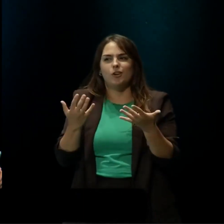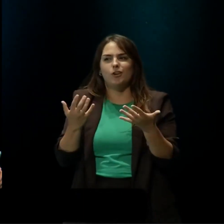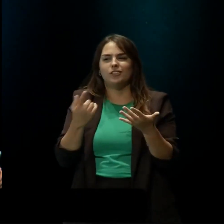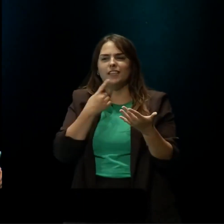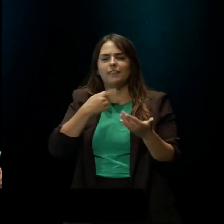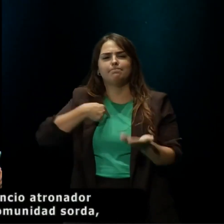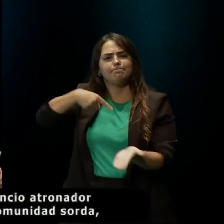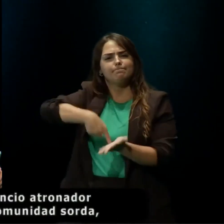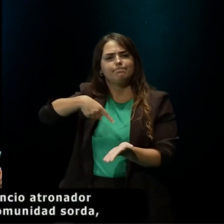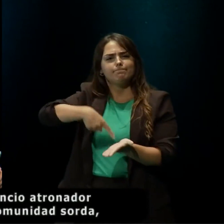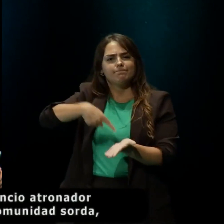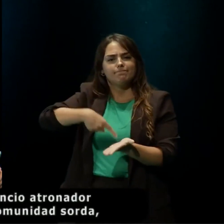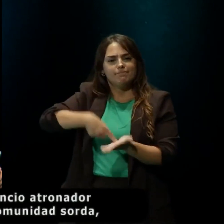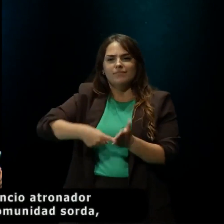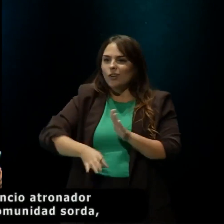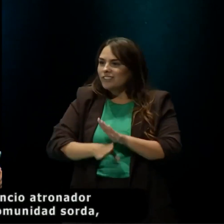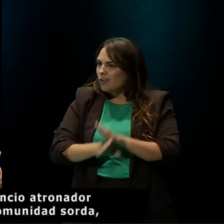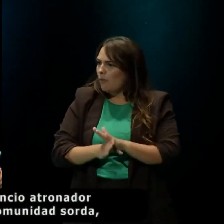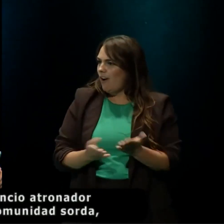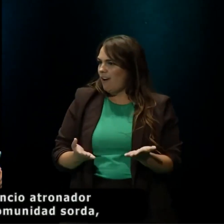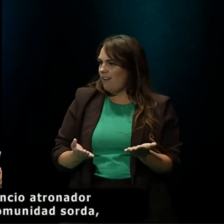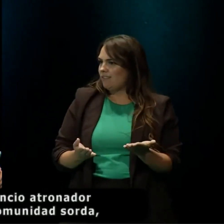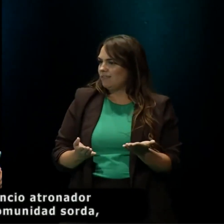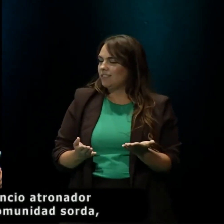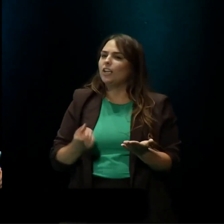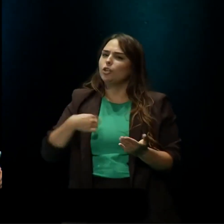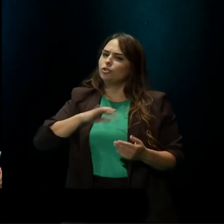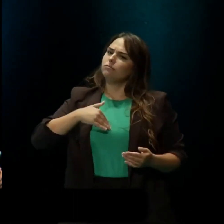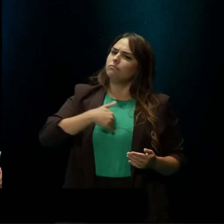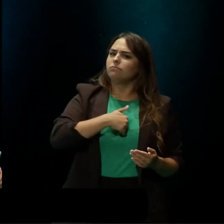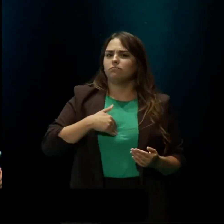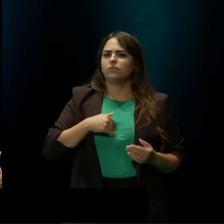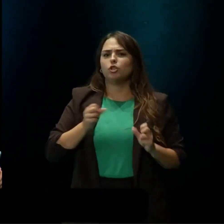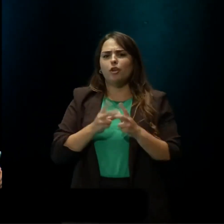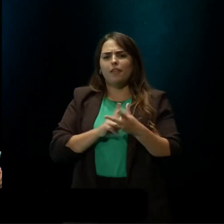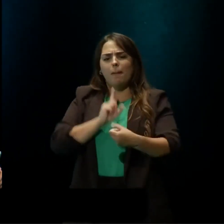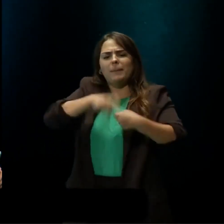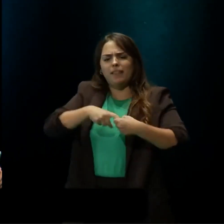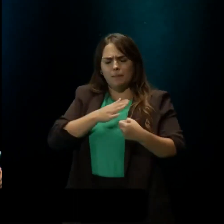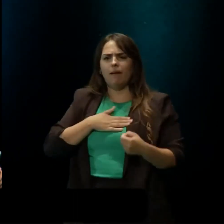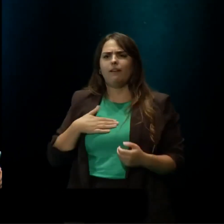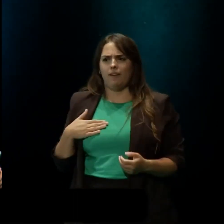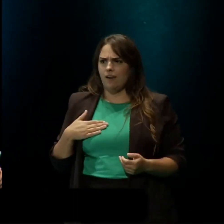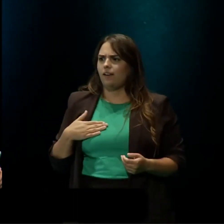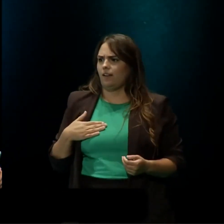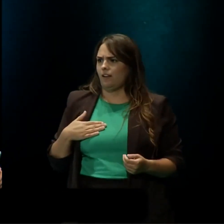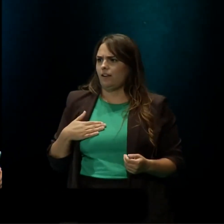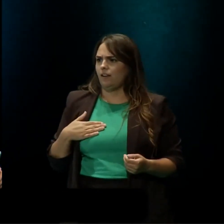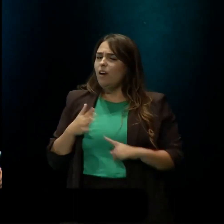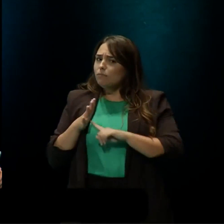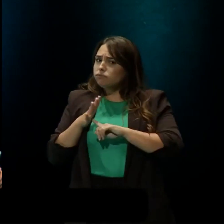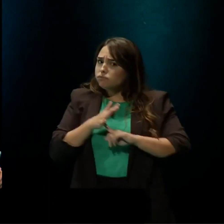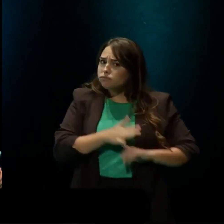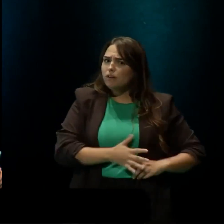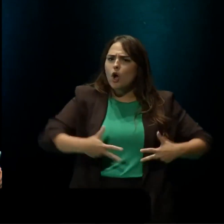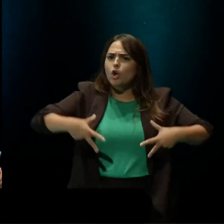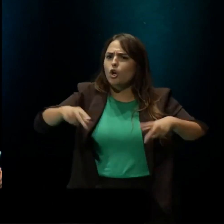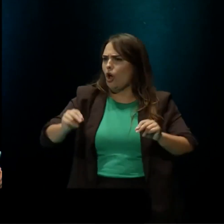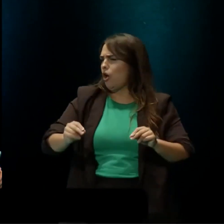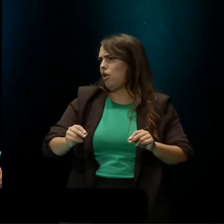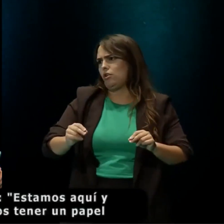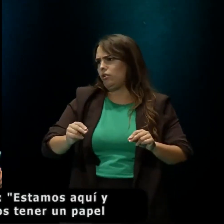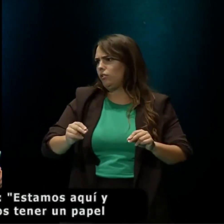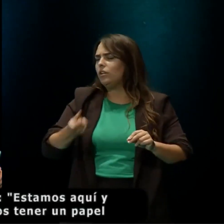estamos aquí y queremos tener un papel en la sociedad, queremos no sentirnos aislados, queremos